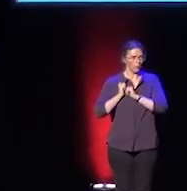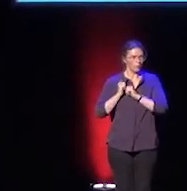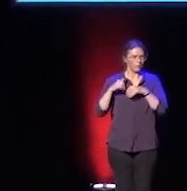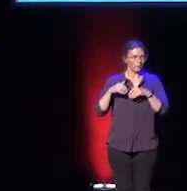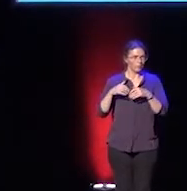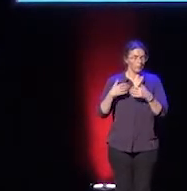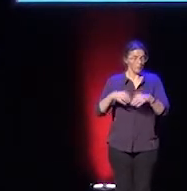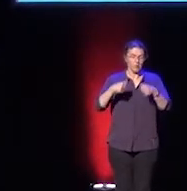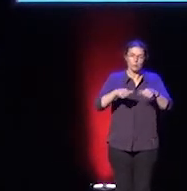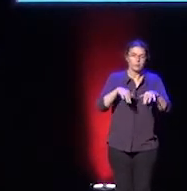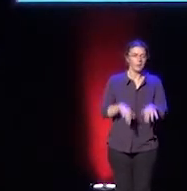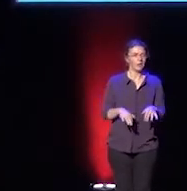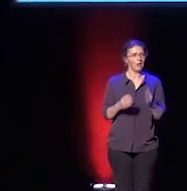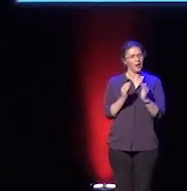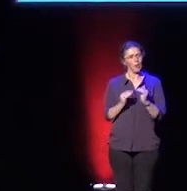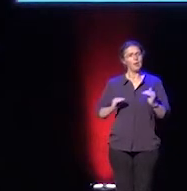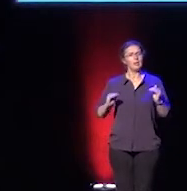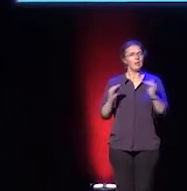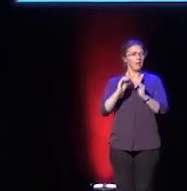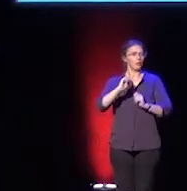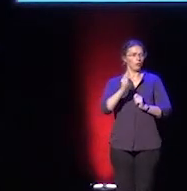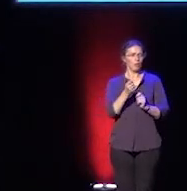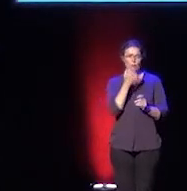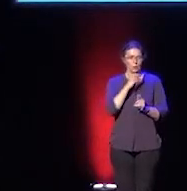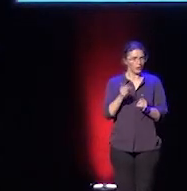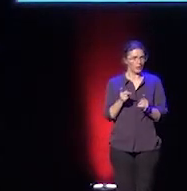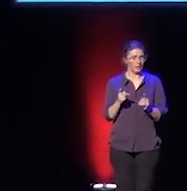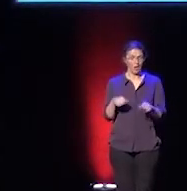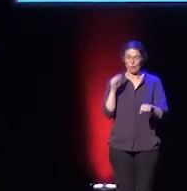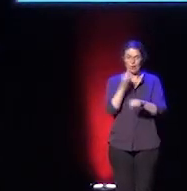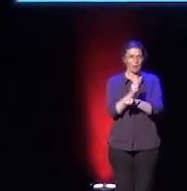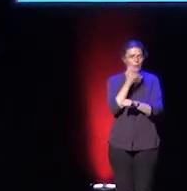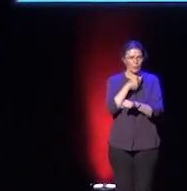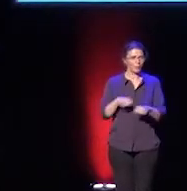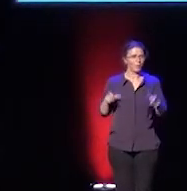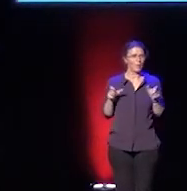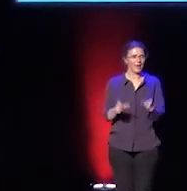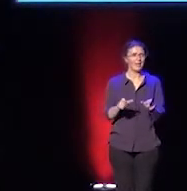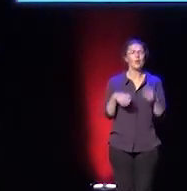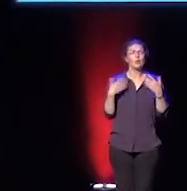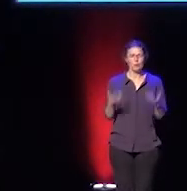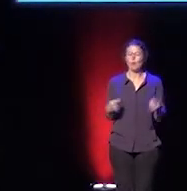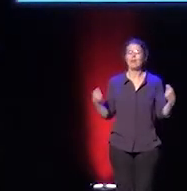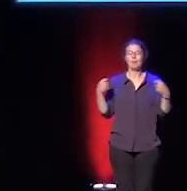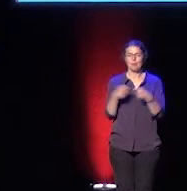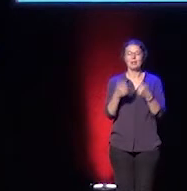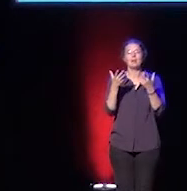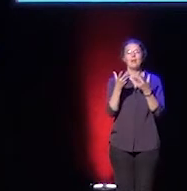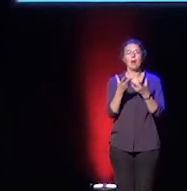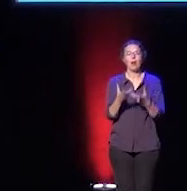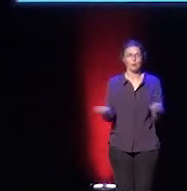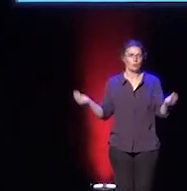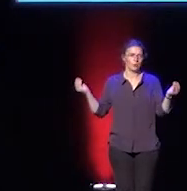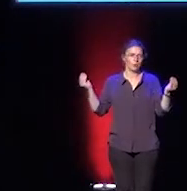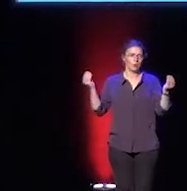diesem Druck zu entgehen, dieser Gleichschaltung zu entgehen, die Verhaftung zu vermeiden, löste sich der Verband dann